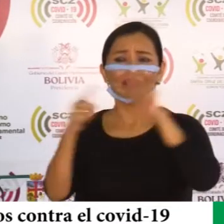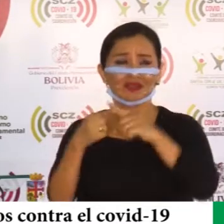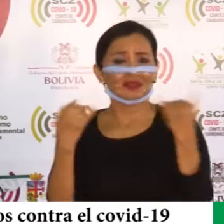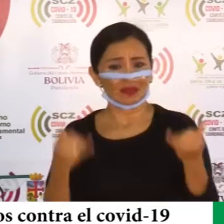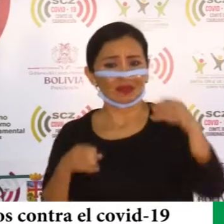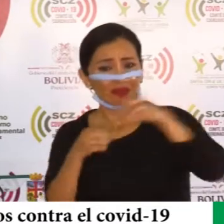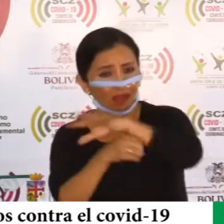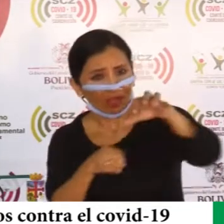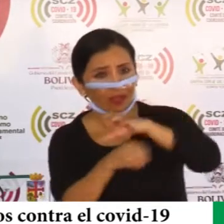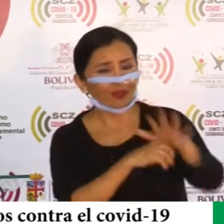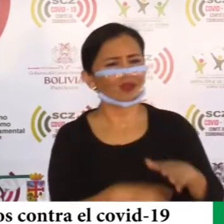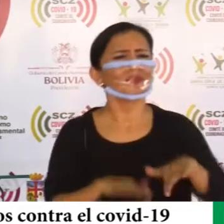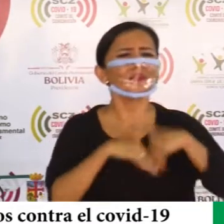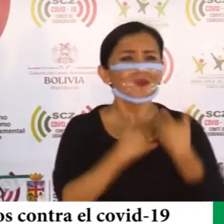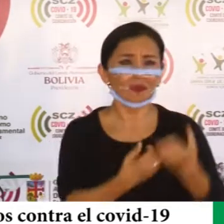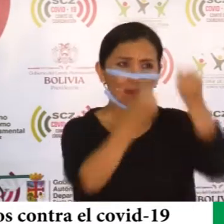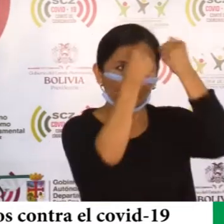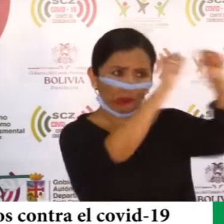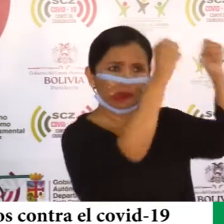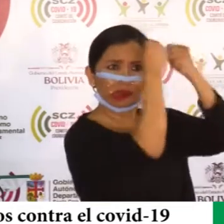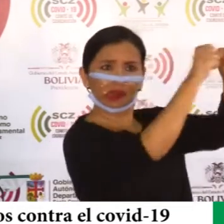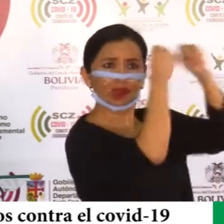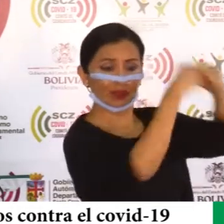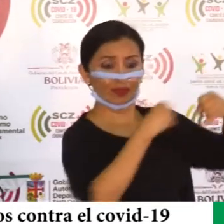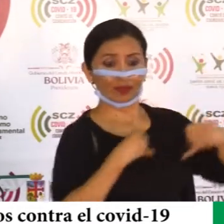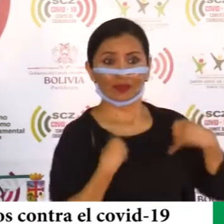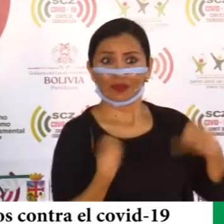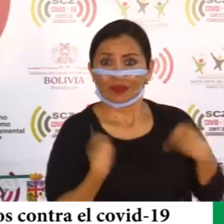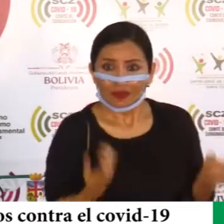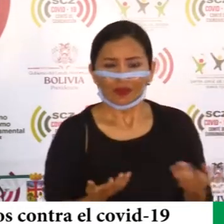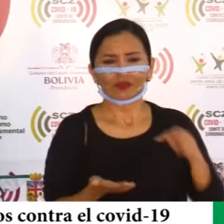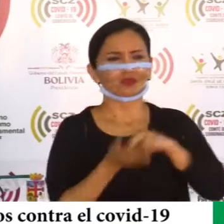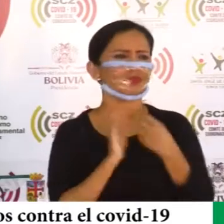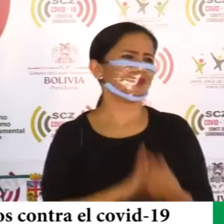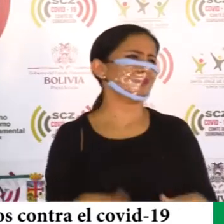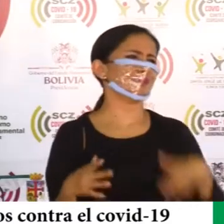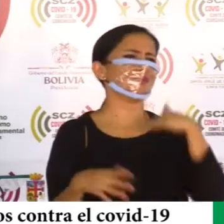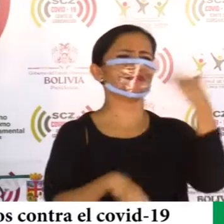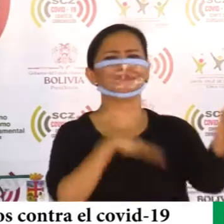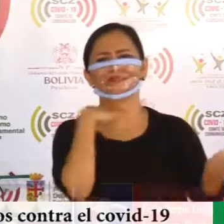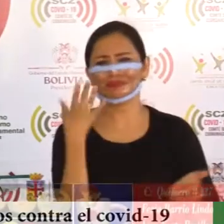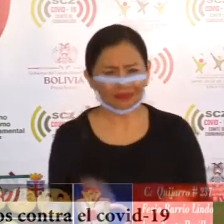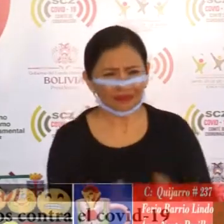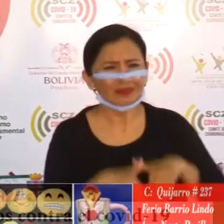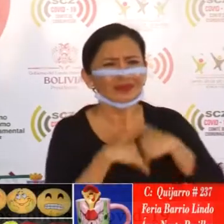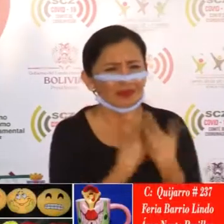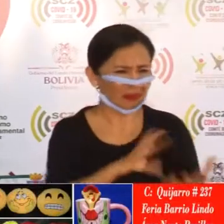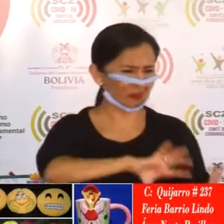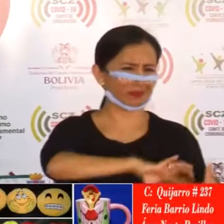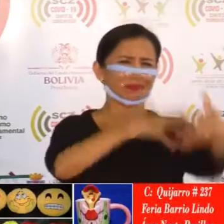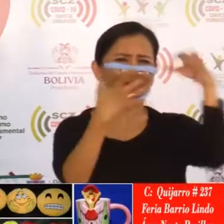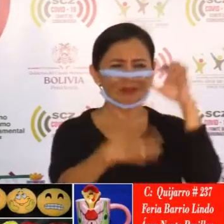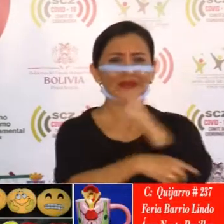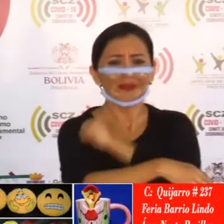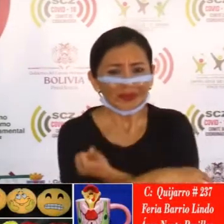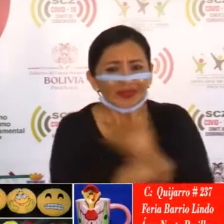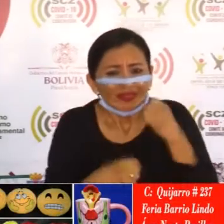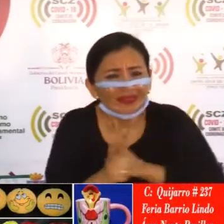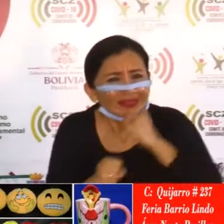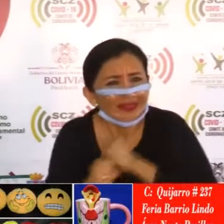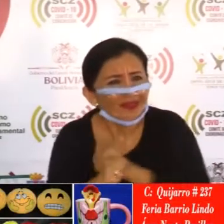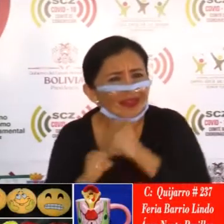momento. Esta indisciplina de los jóvenes es lo que está echando por la borda todo el trabajo que viene realizando tanto las autoridades como